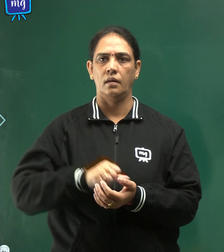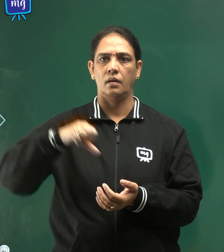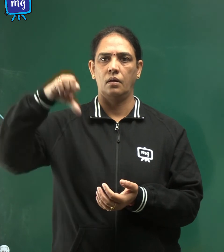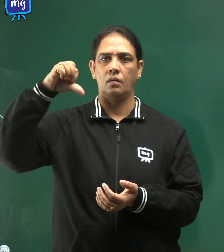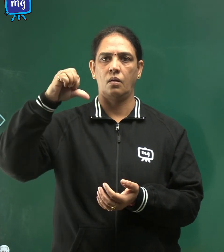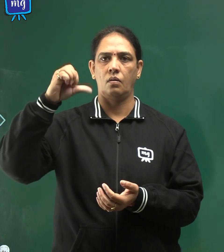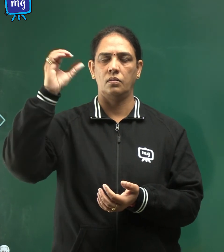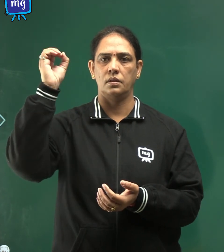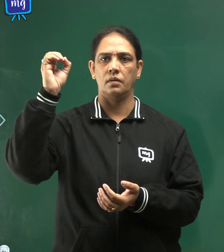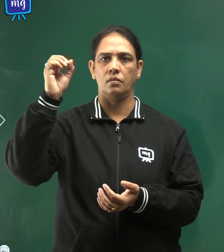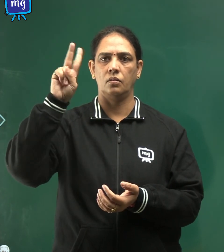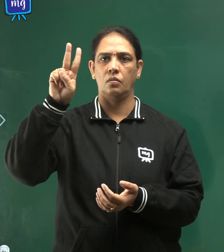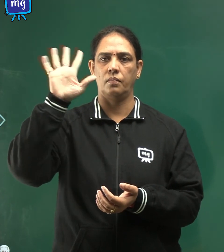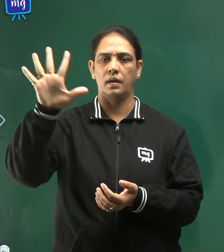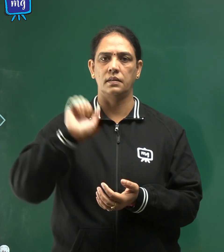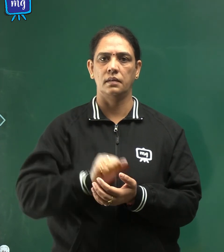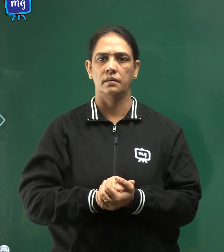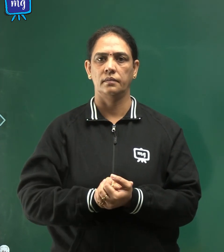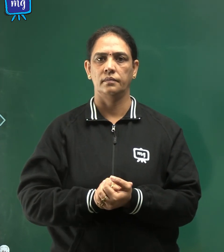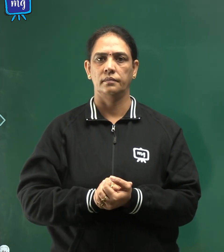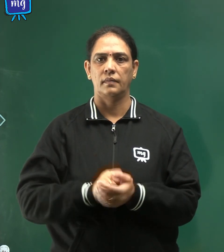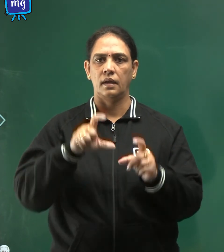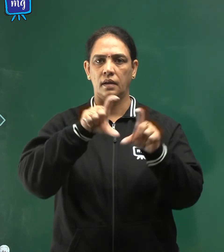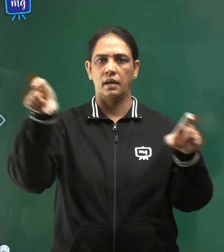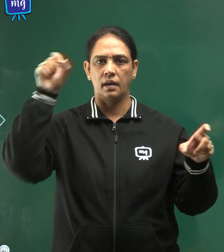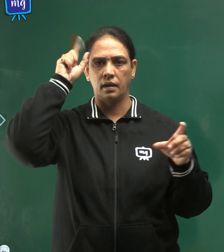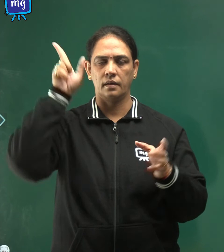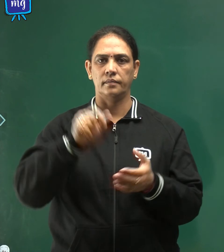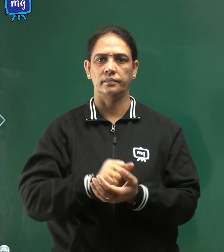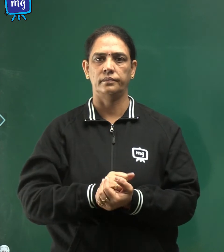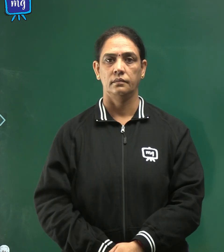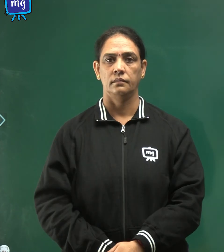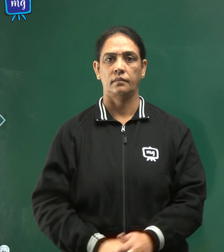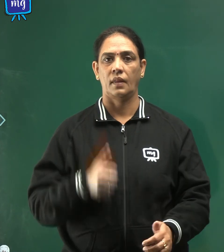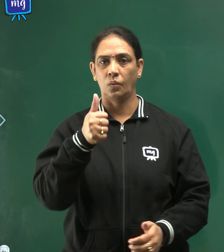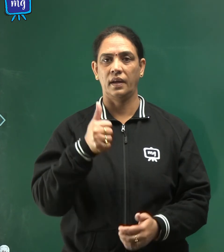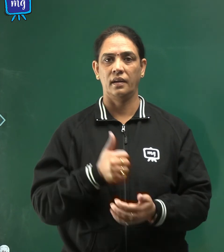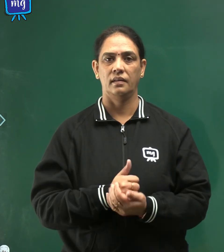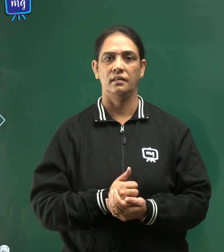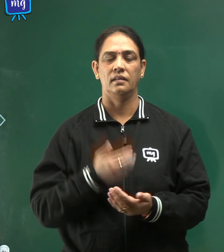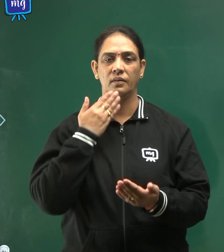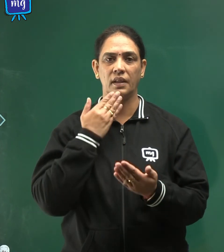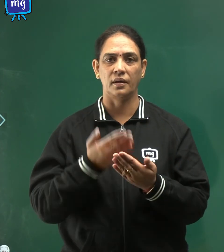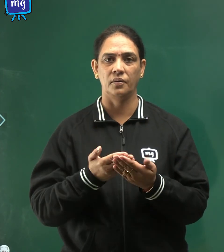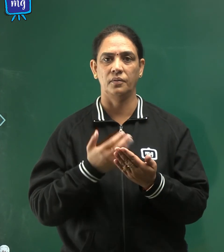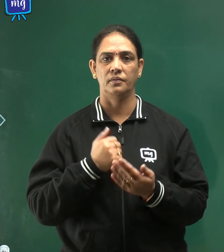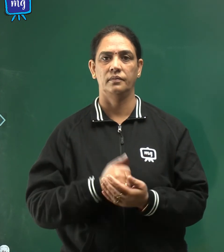9025। समझ आ गया? ओके, थैंक यू।